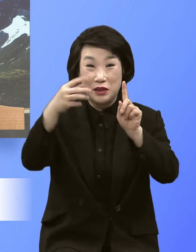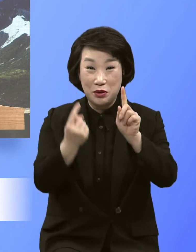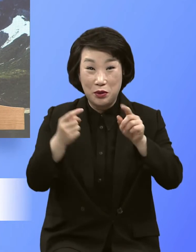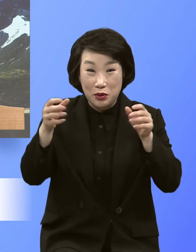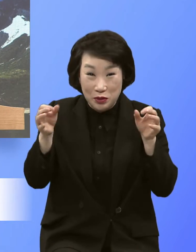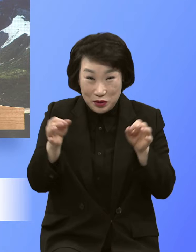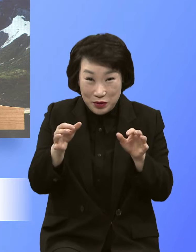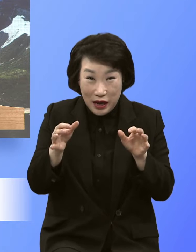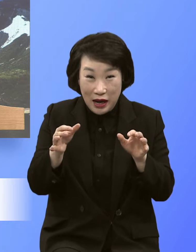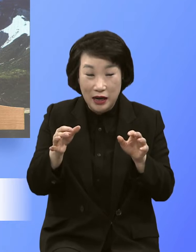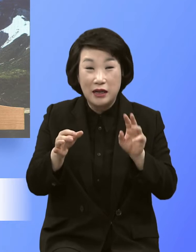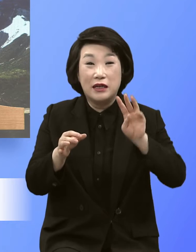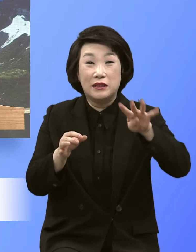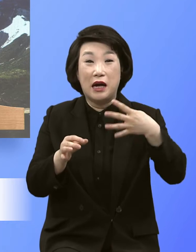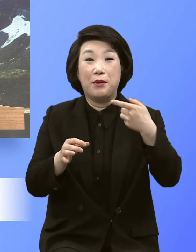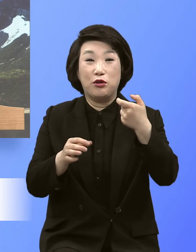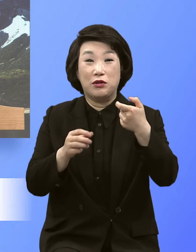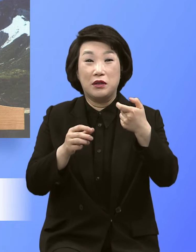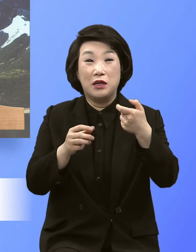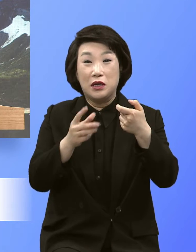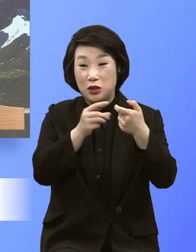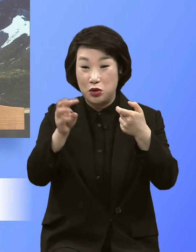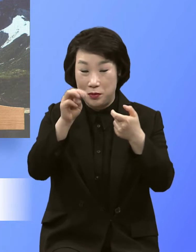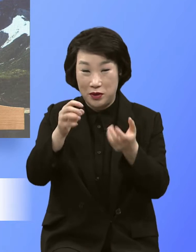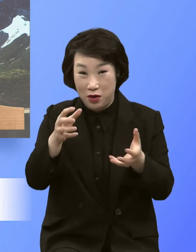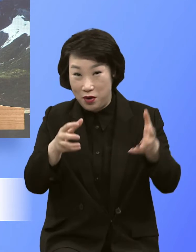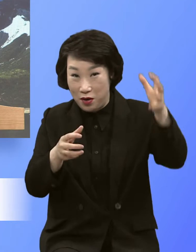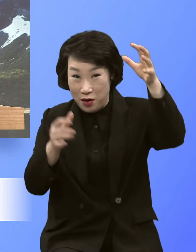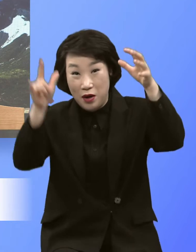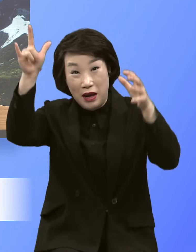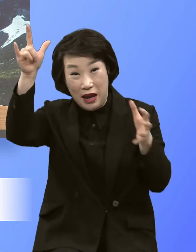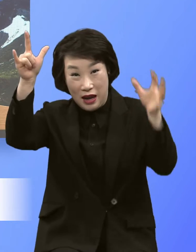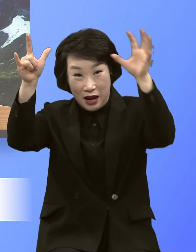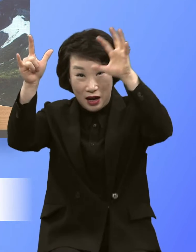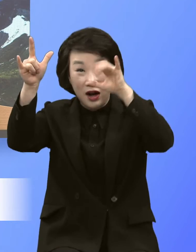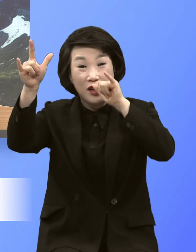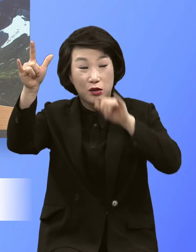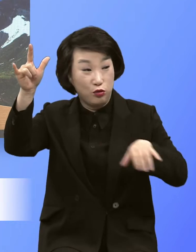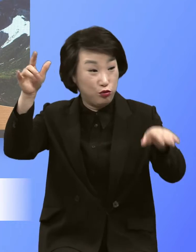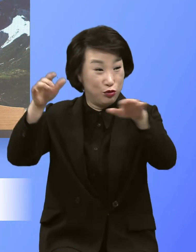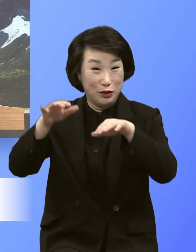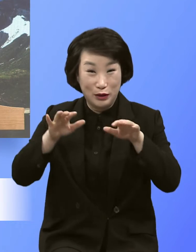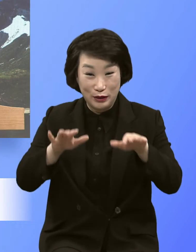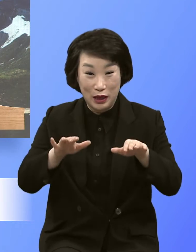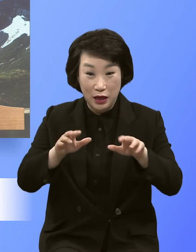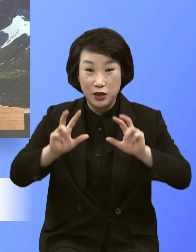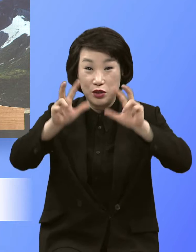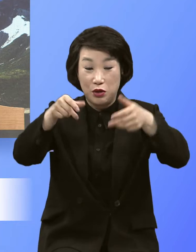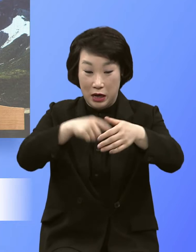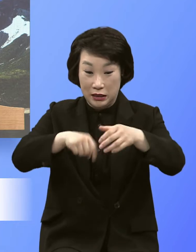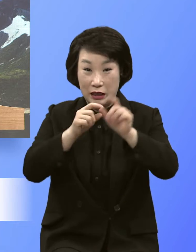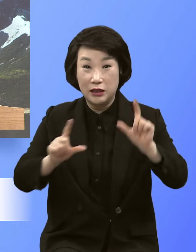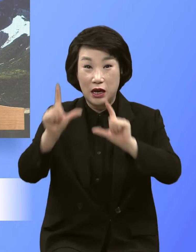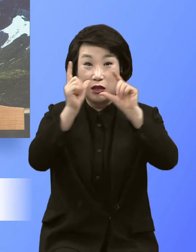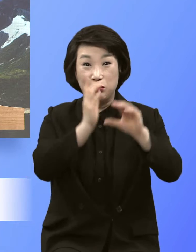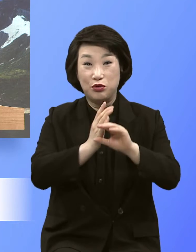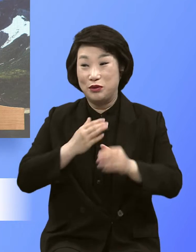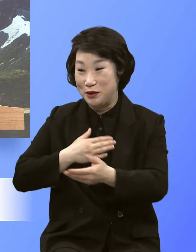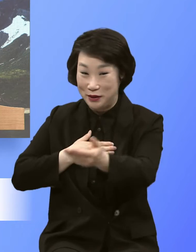똑딱하는 순간 460km가 돌아갑니다. 근데 우리는 전혀 지구에 살고 있으면서도